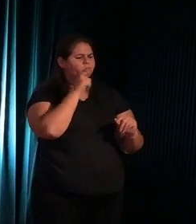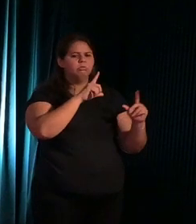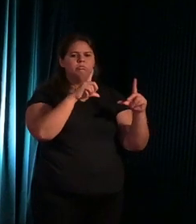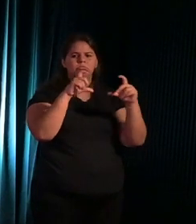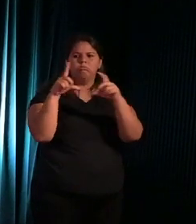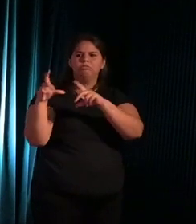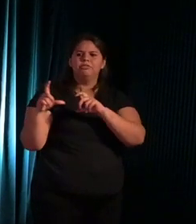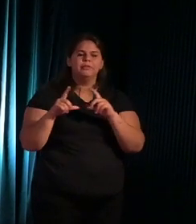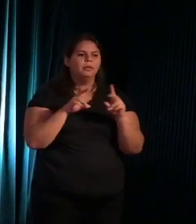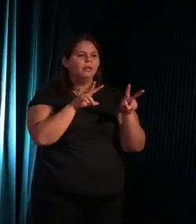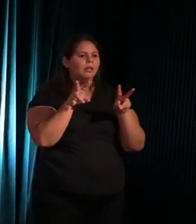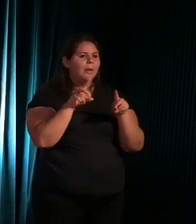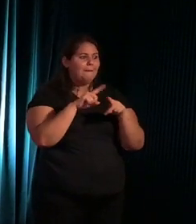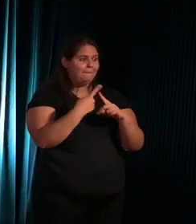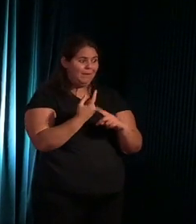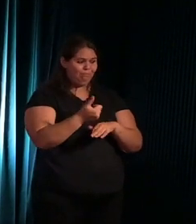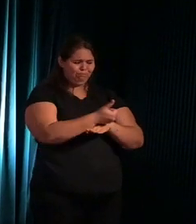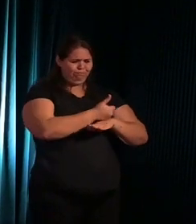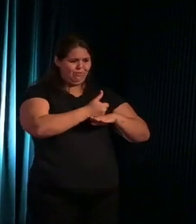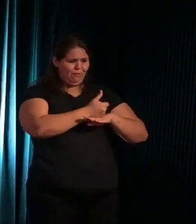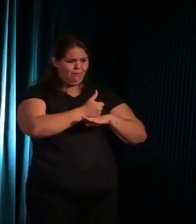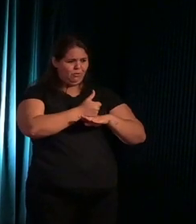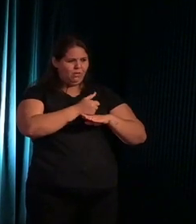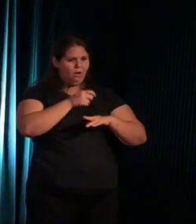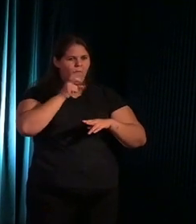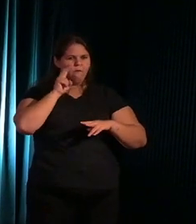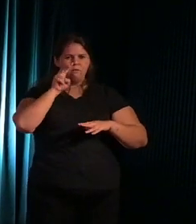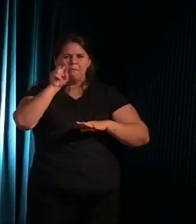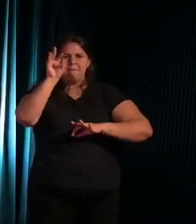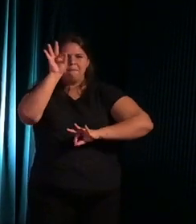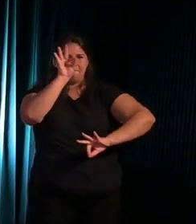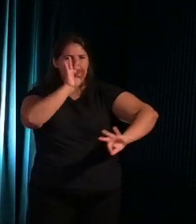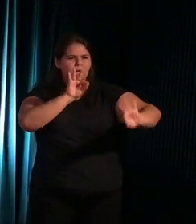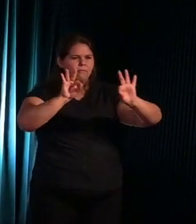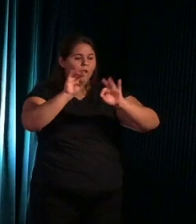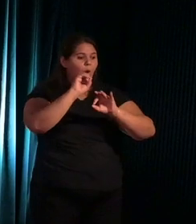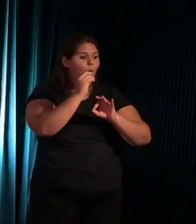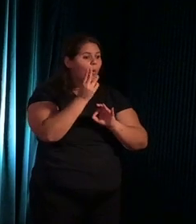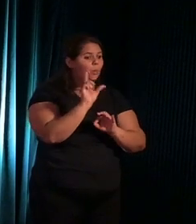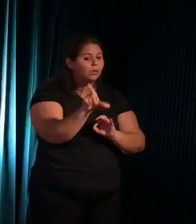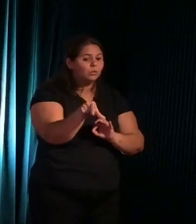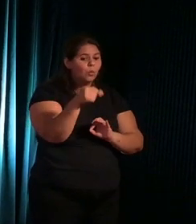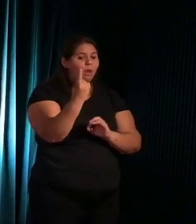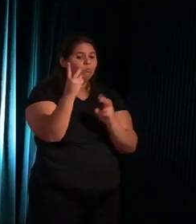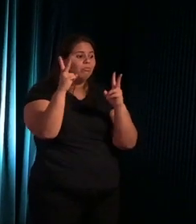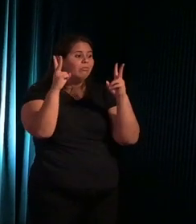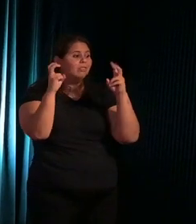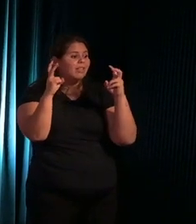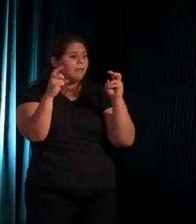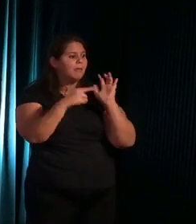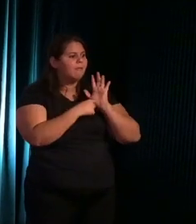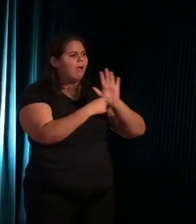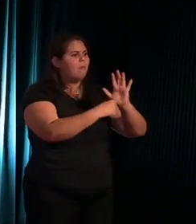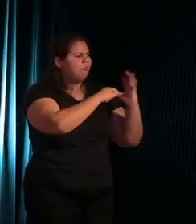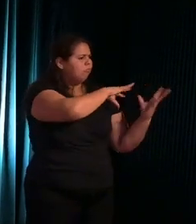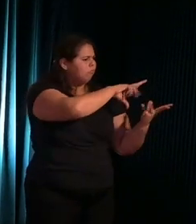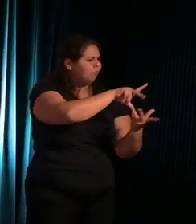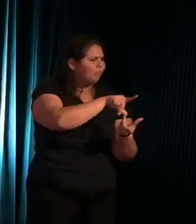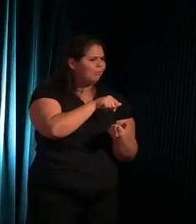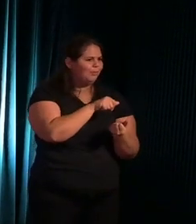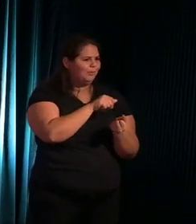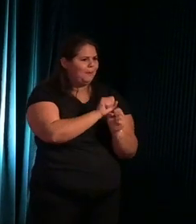isso. Agora, ser fotógrafo em relação a uma causa, uma identificação, a uma